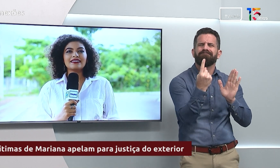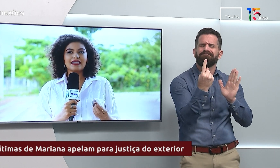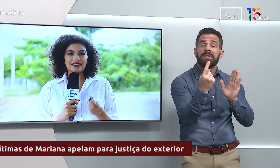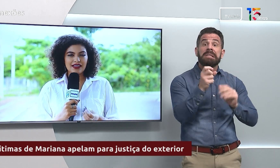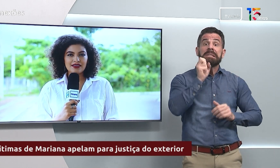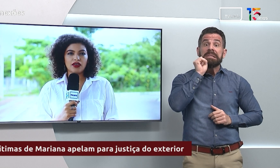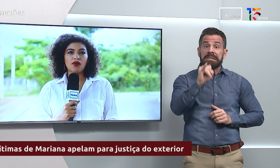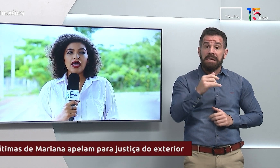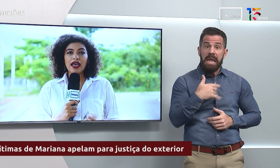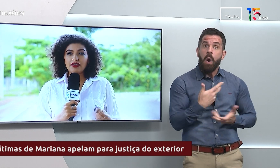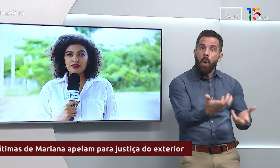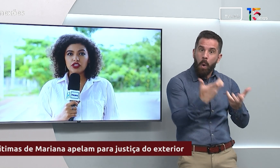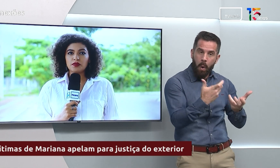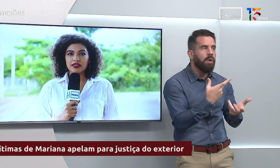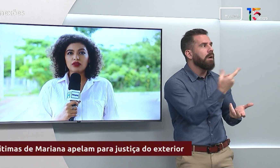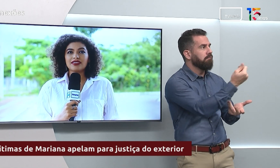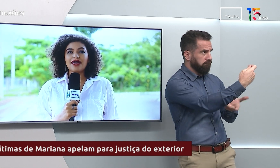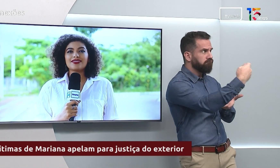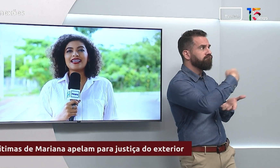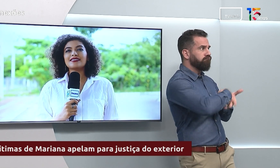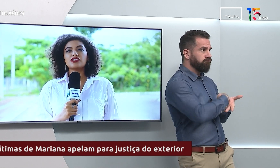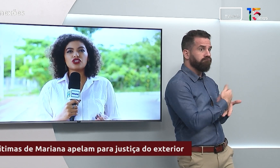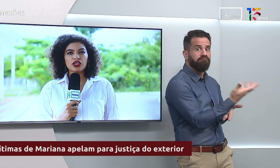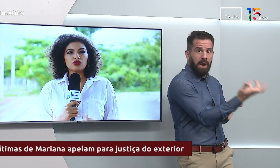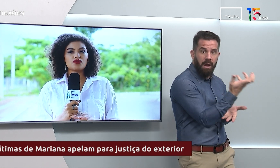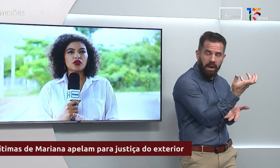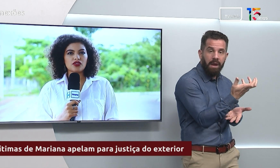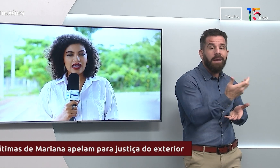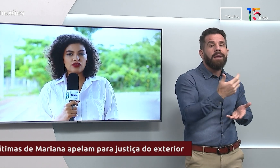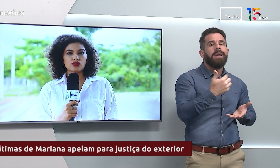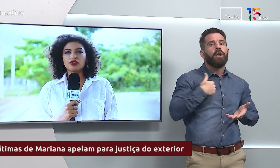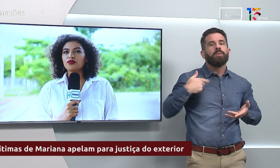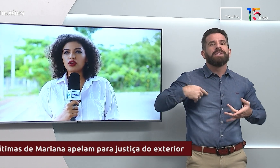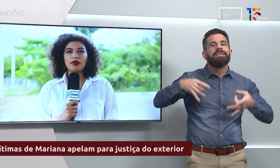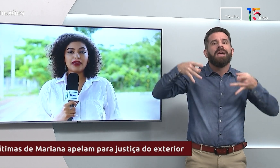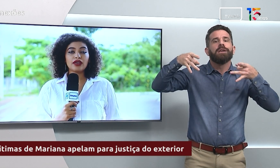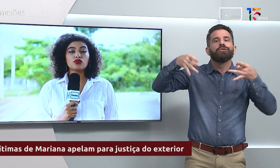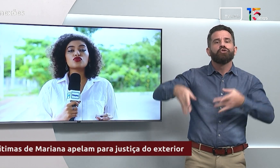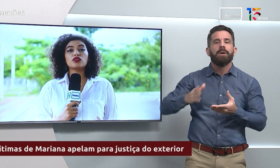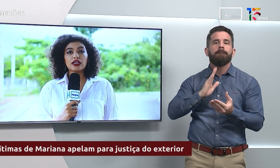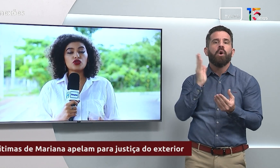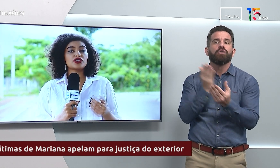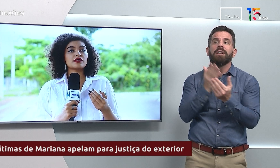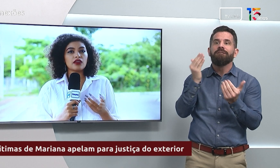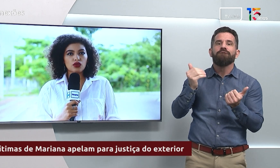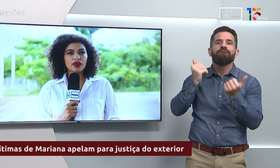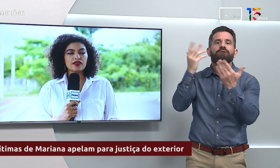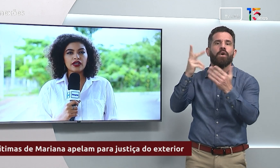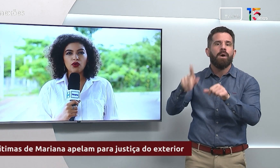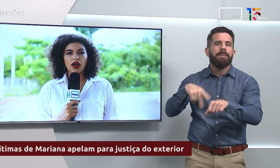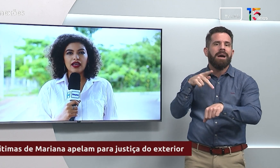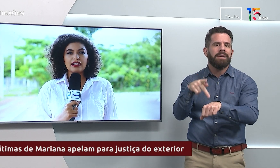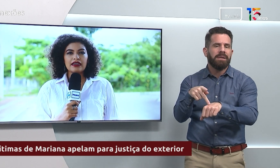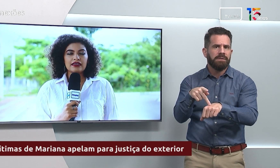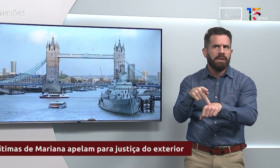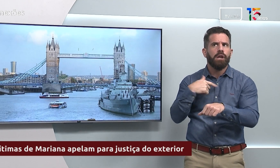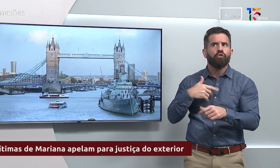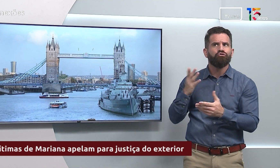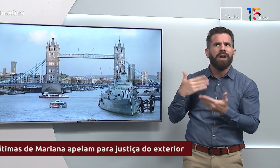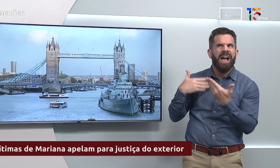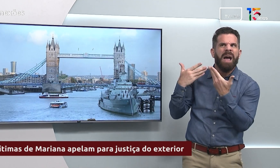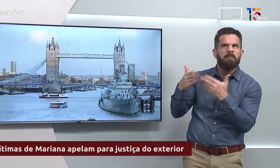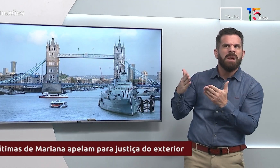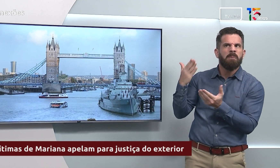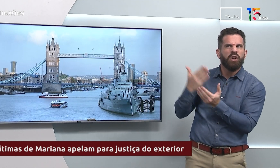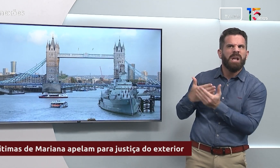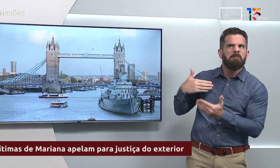a indenização, a vítima então deve desistir dos processos que foram abertos na Justiça do Exterior. Destaque